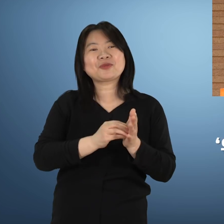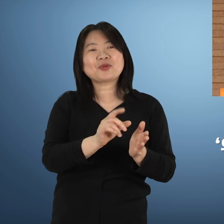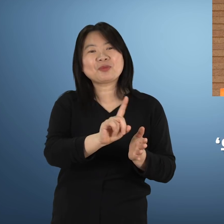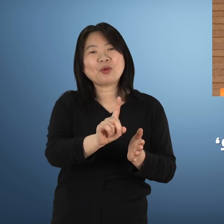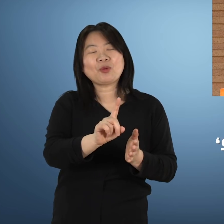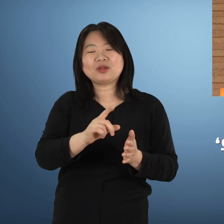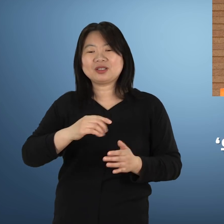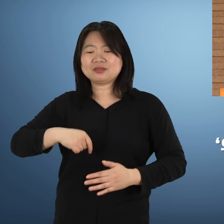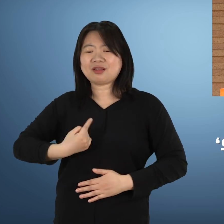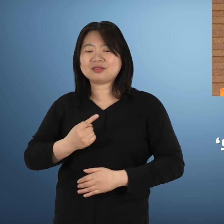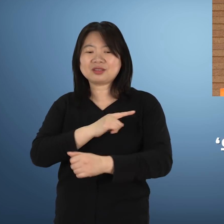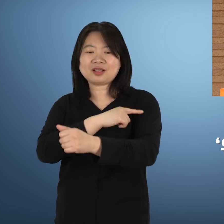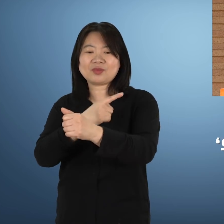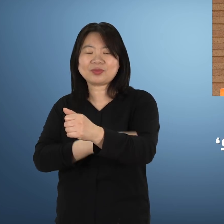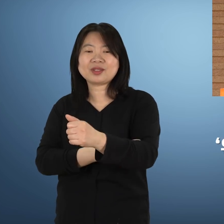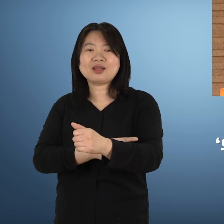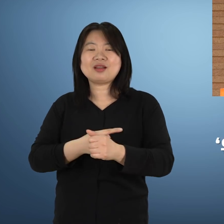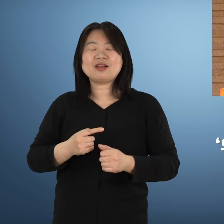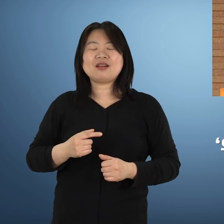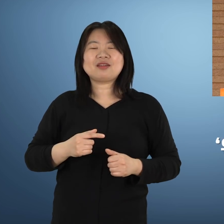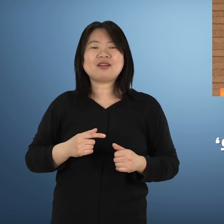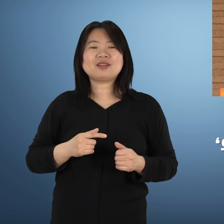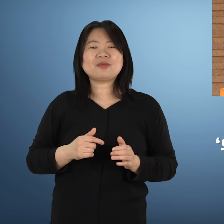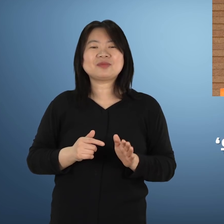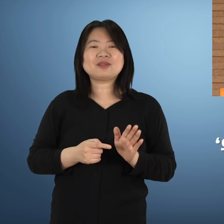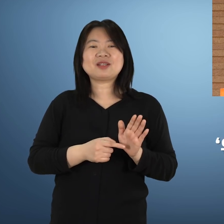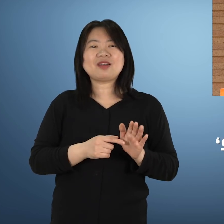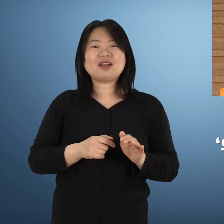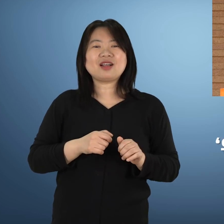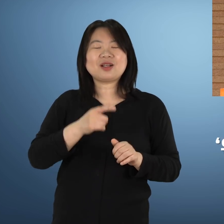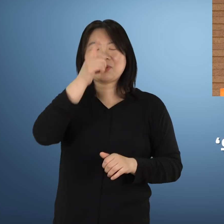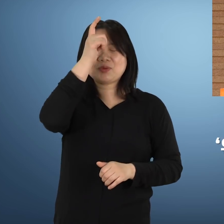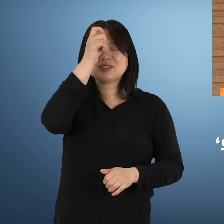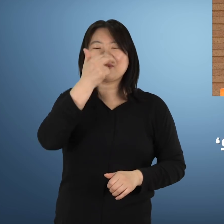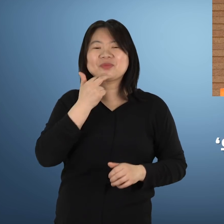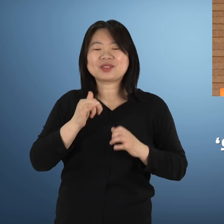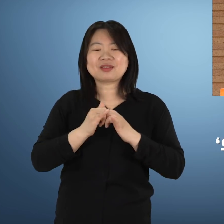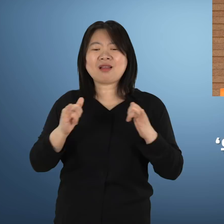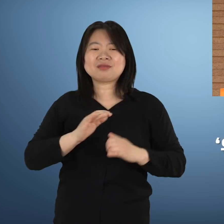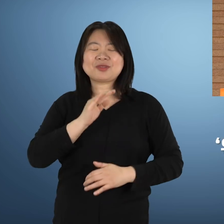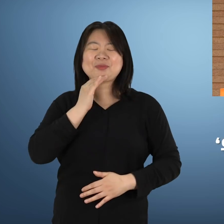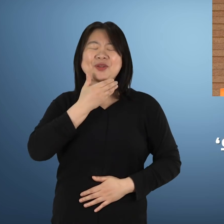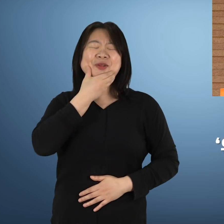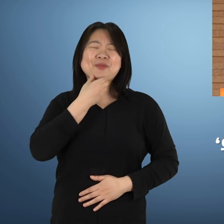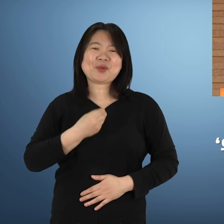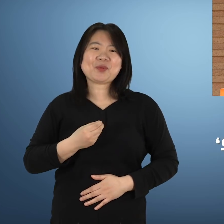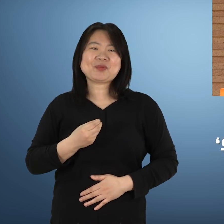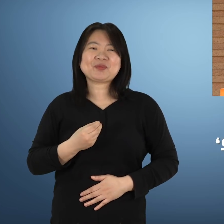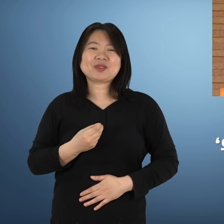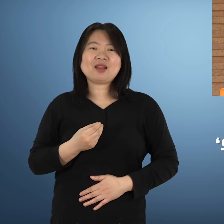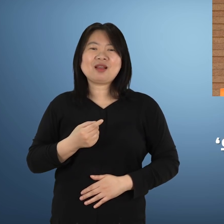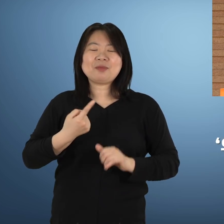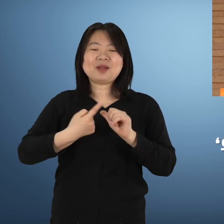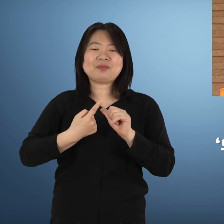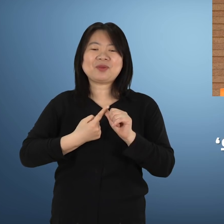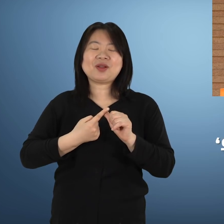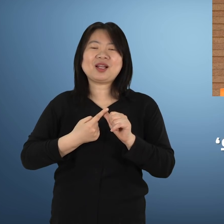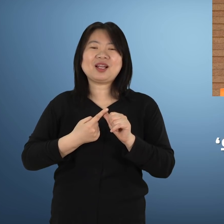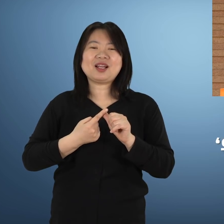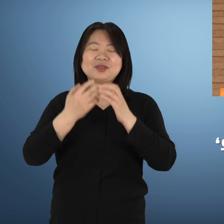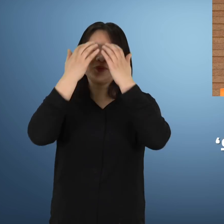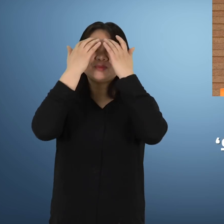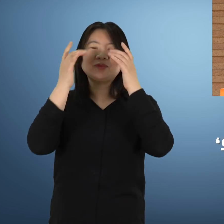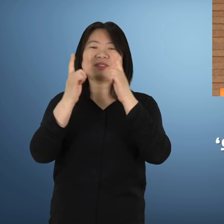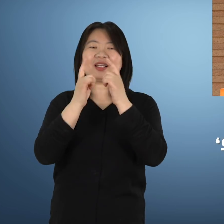무엇도 자신의 권리를 내세우지 않는 자는 얼마나 행복한가? 박해로 고통당하는 자는 얼마나